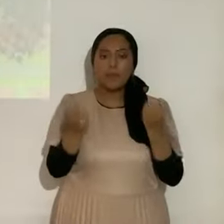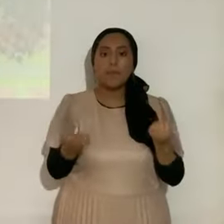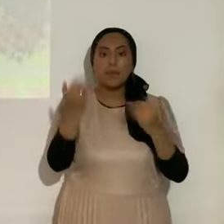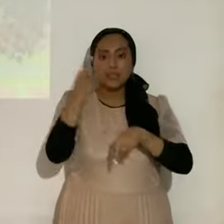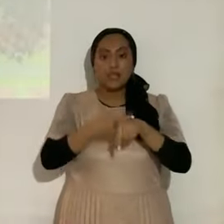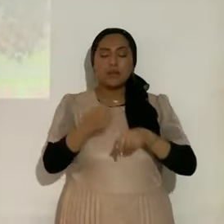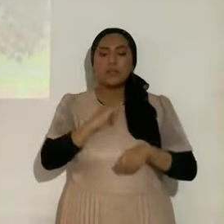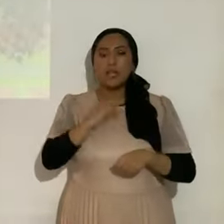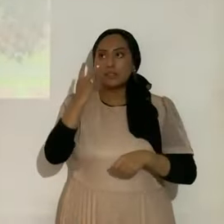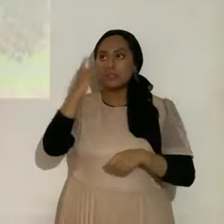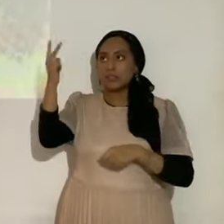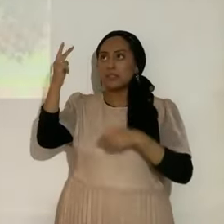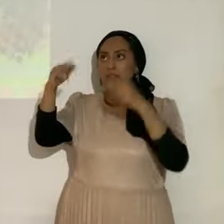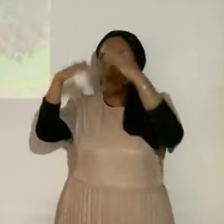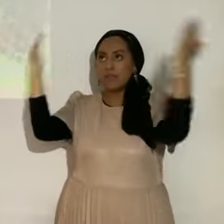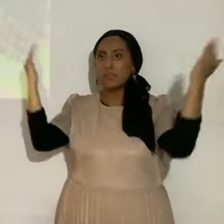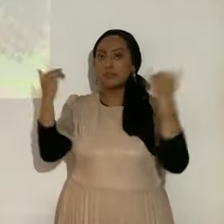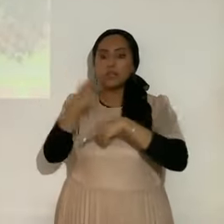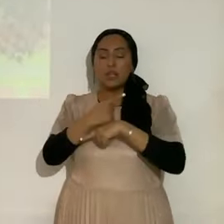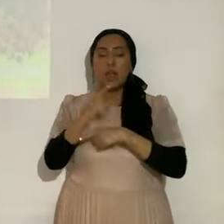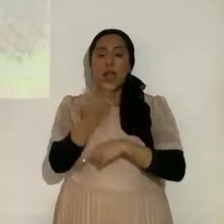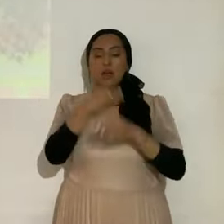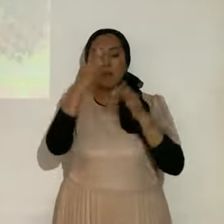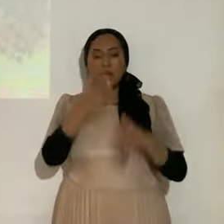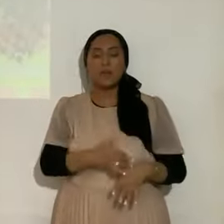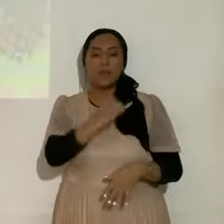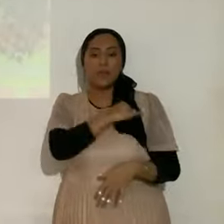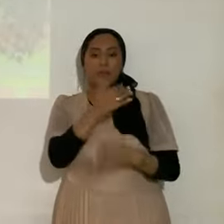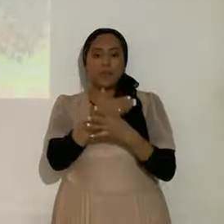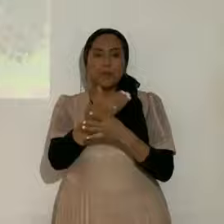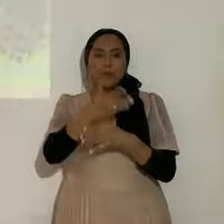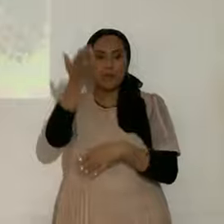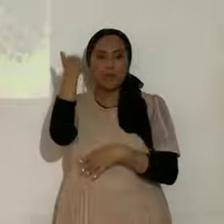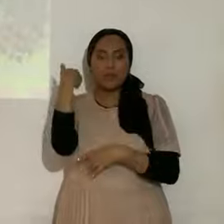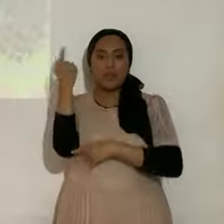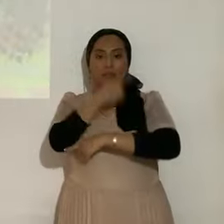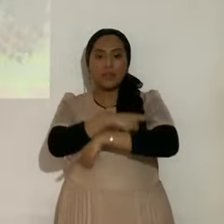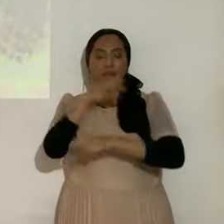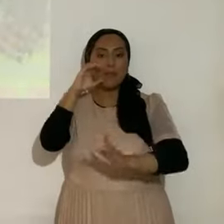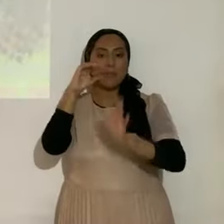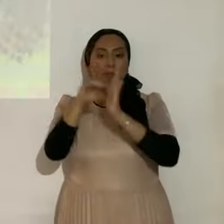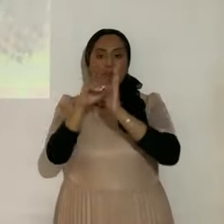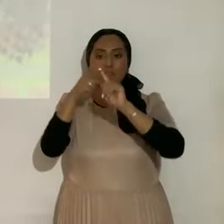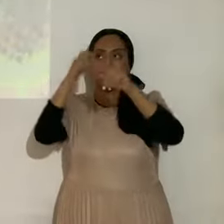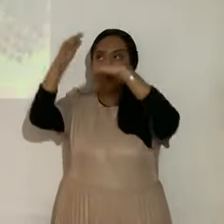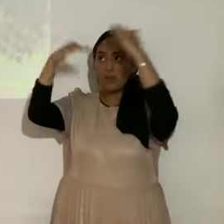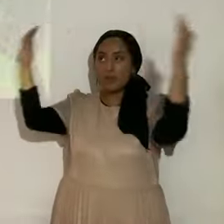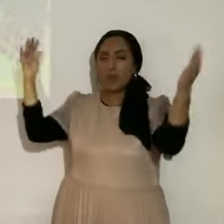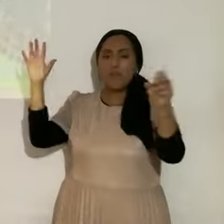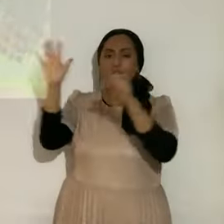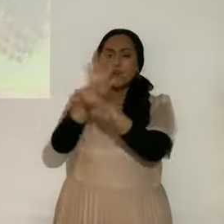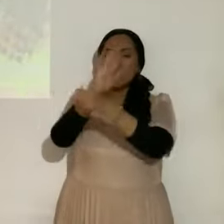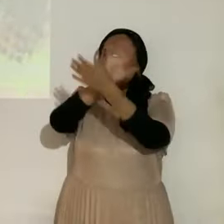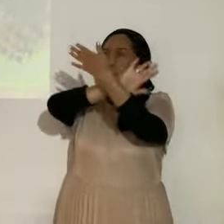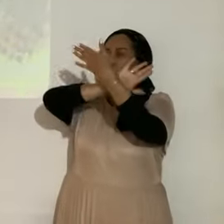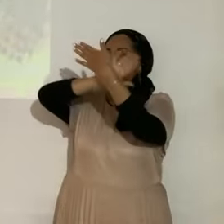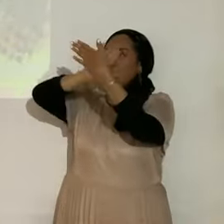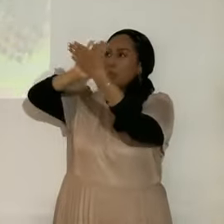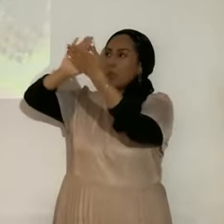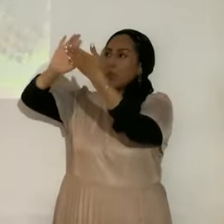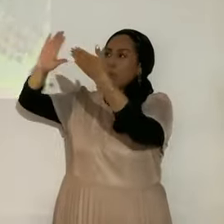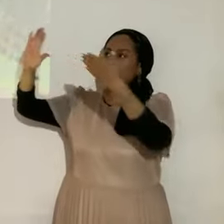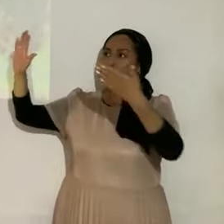he mirado el cielo hoy? Nuestro amado Rey Javier nos compartió hace unos días una fotografía del cielo totalmente limpio. Bendita